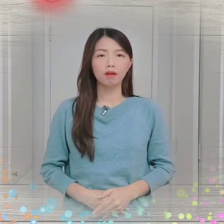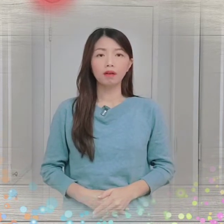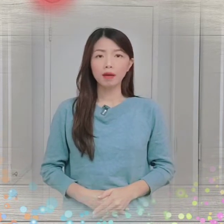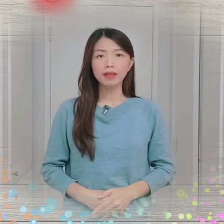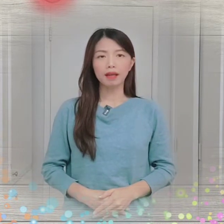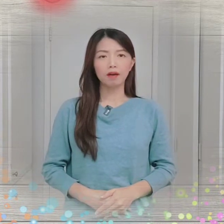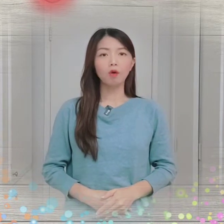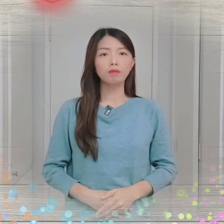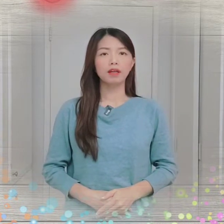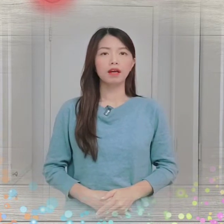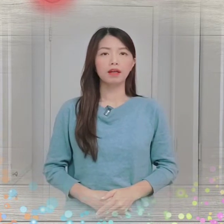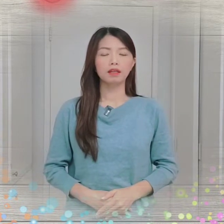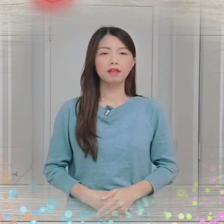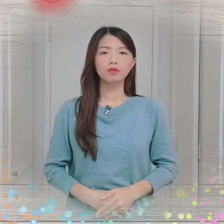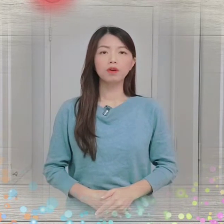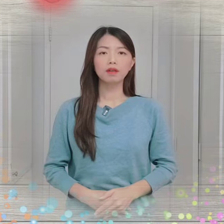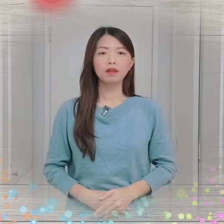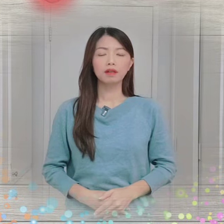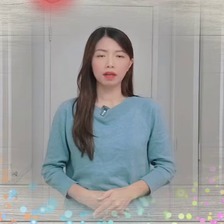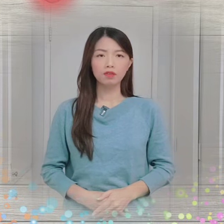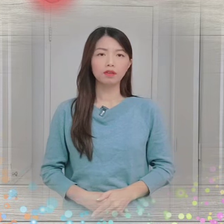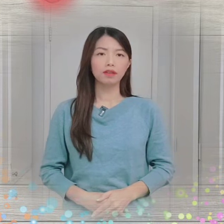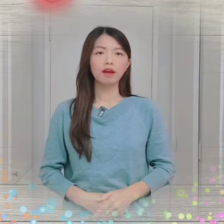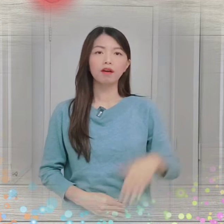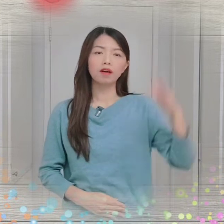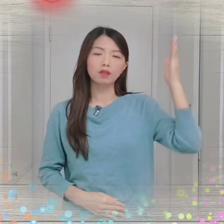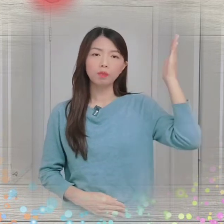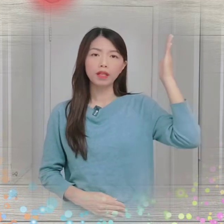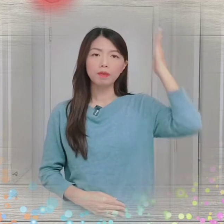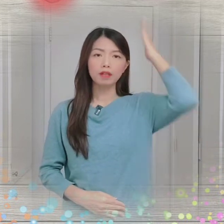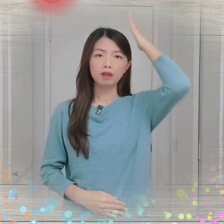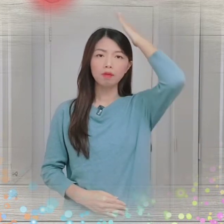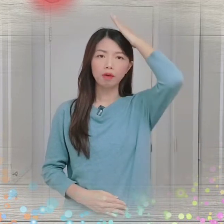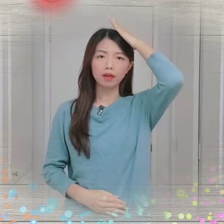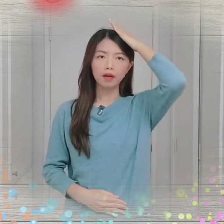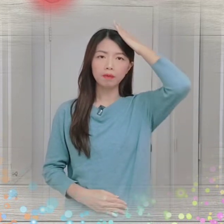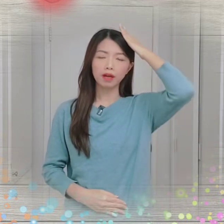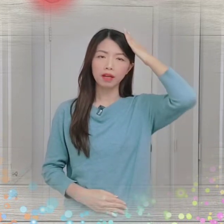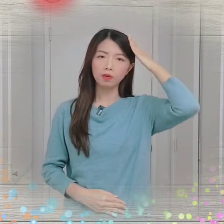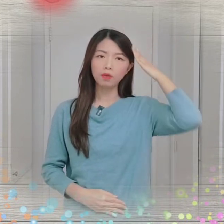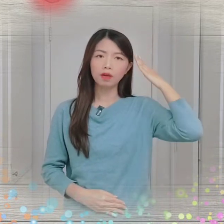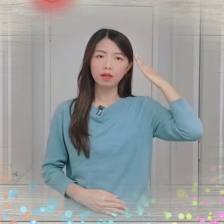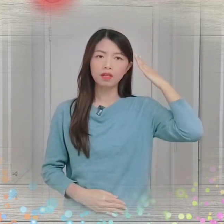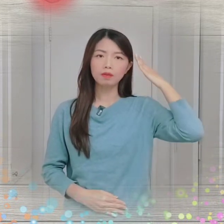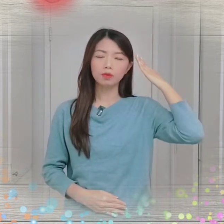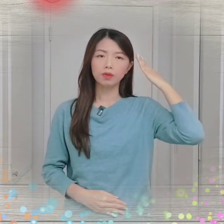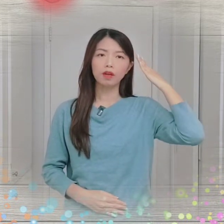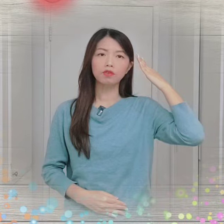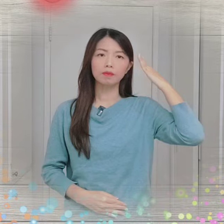까맣다, 검다 이 뜻의 수어를 해주었는데요. 손바닥 펴셔서 머리를 한 번 아래로